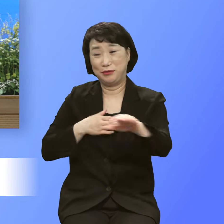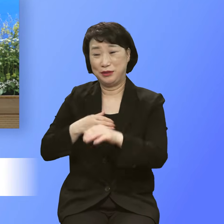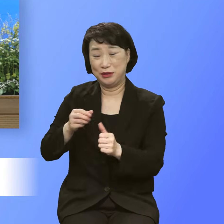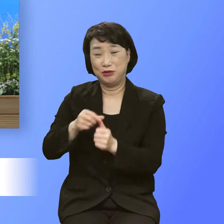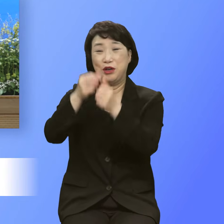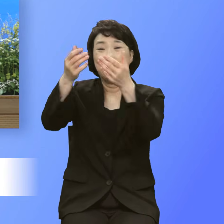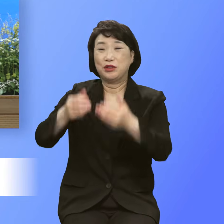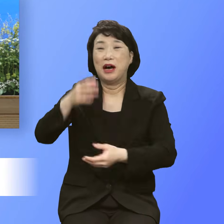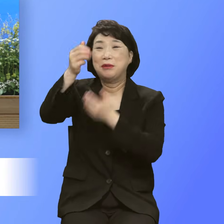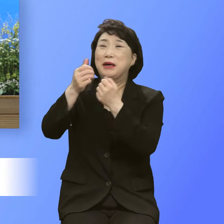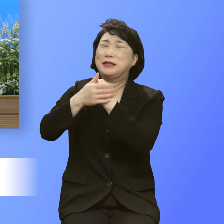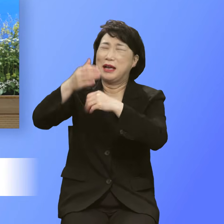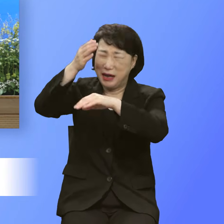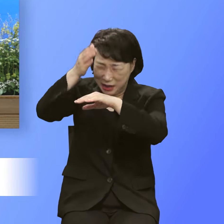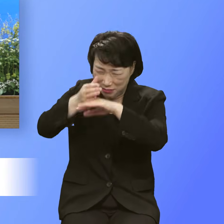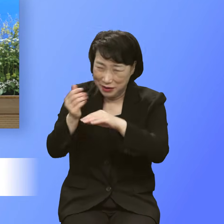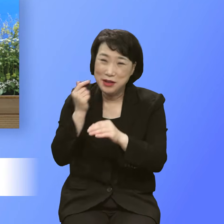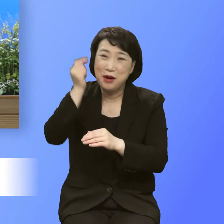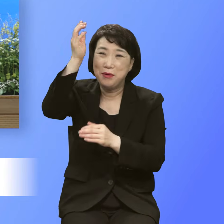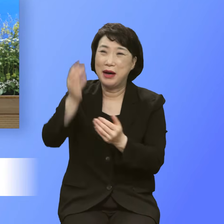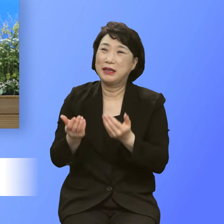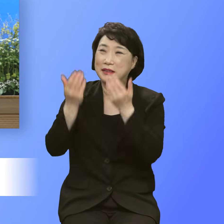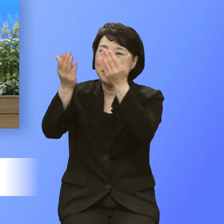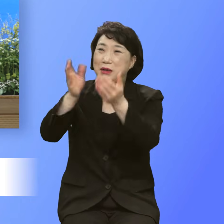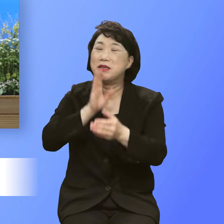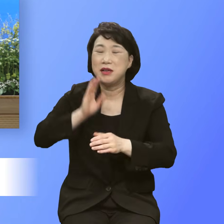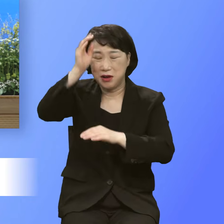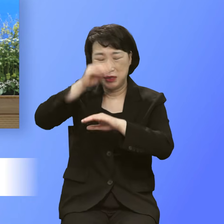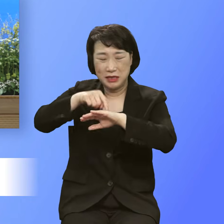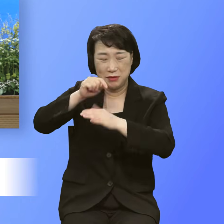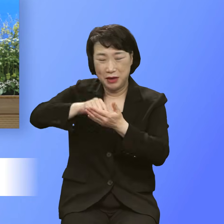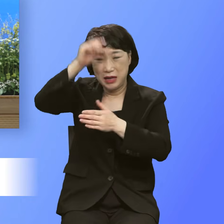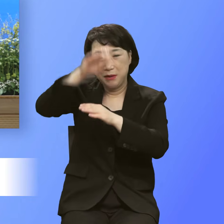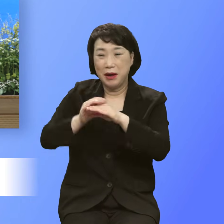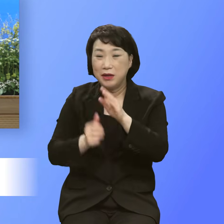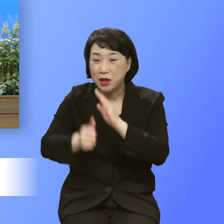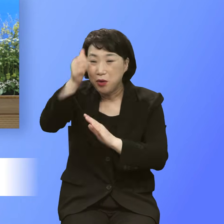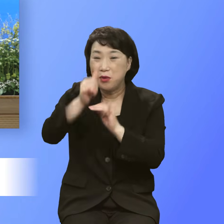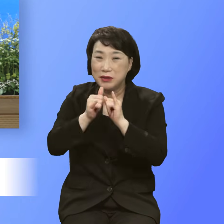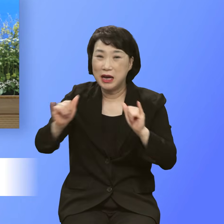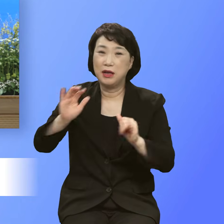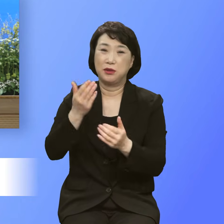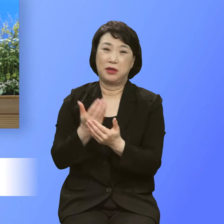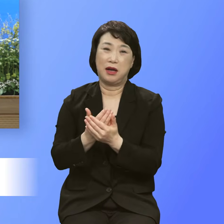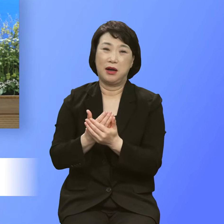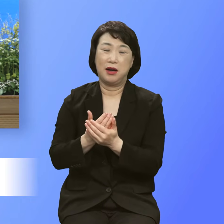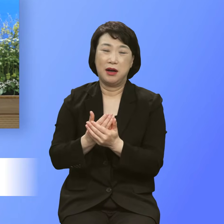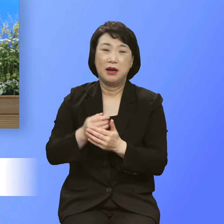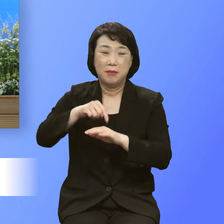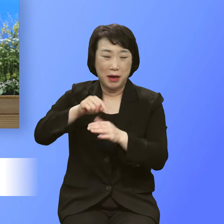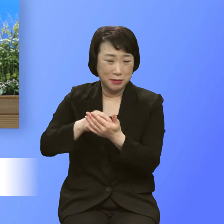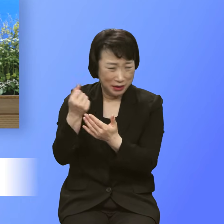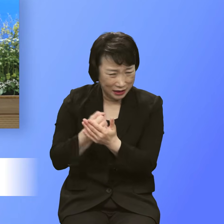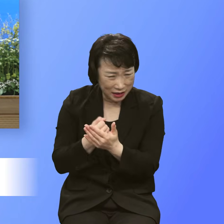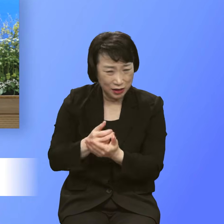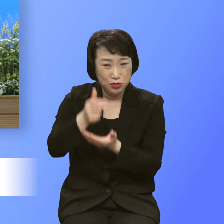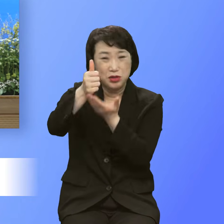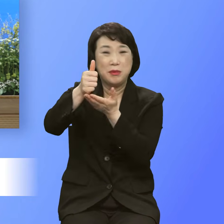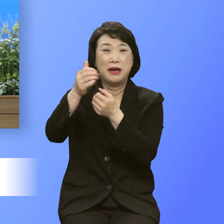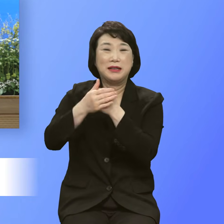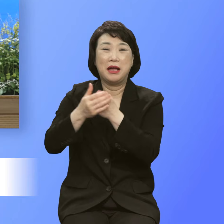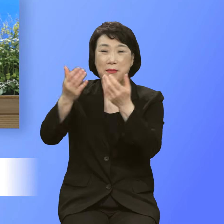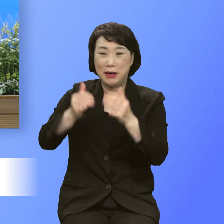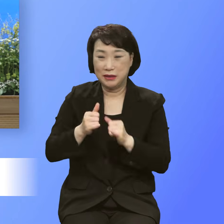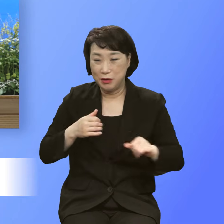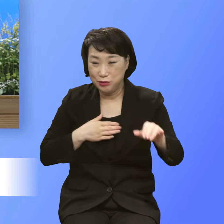베푸신 하나님의 은혜 감사 영광 신령과 진정의 예배 성공자가 되도록 일하여 주시옵소서. 그렇게 끓는 심정으로 주님의 은혜